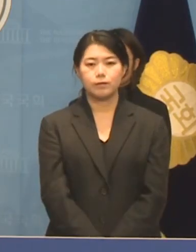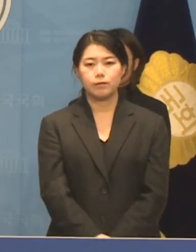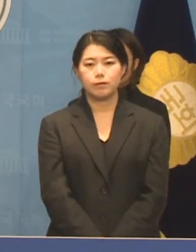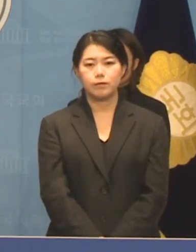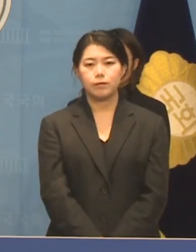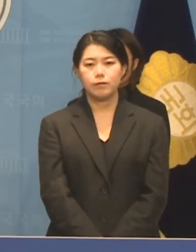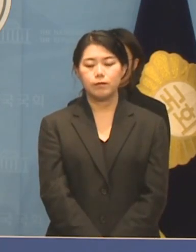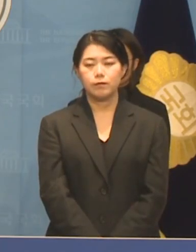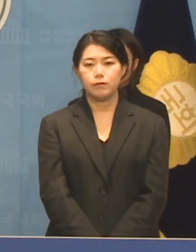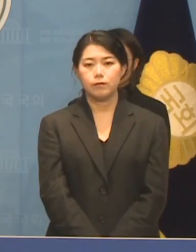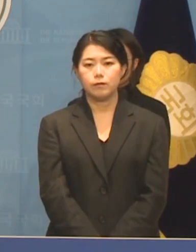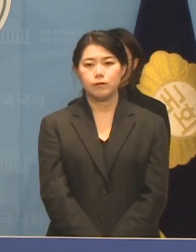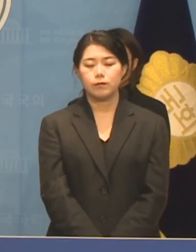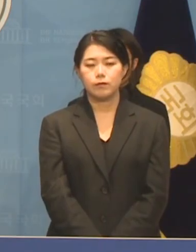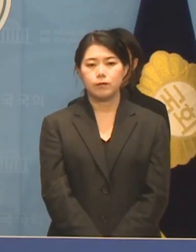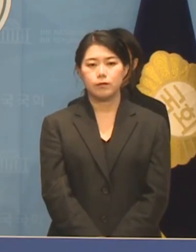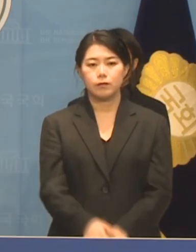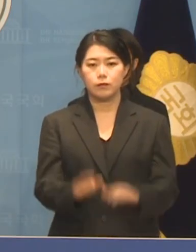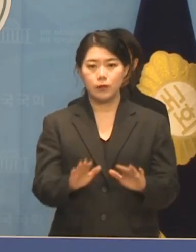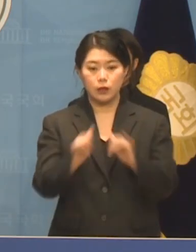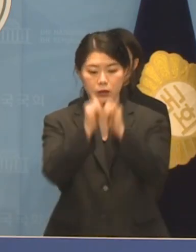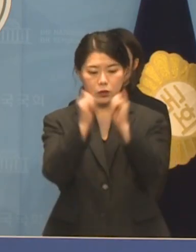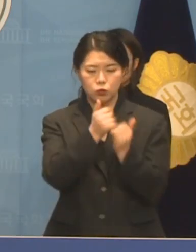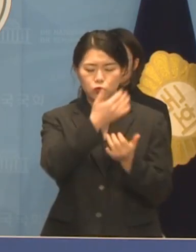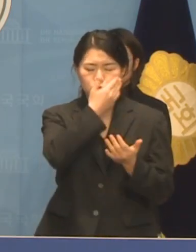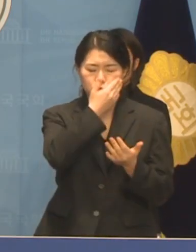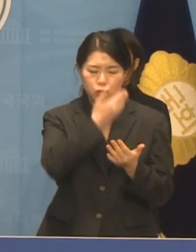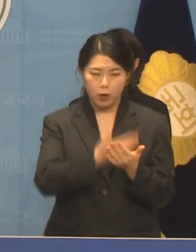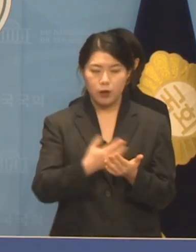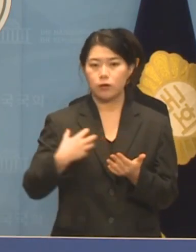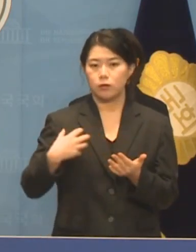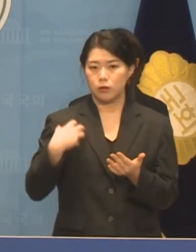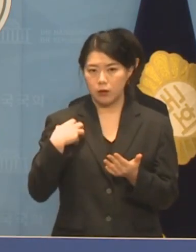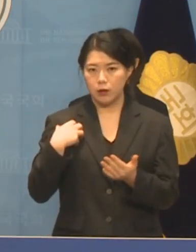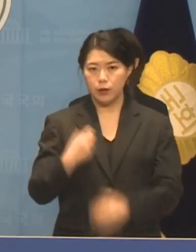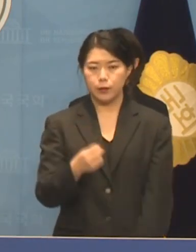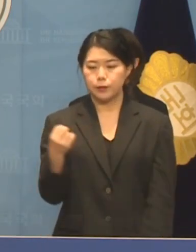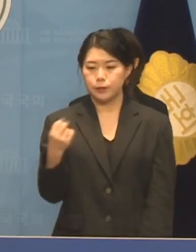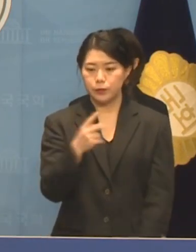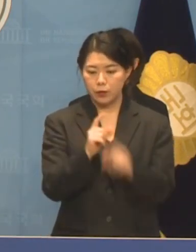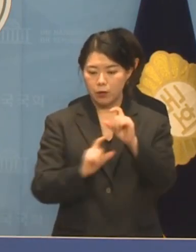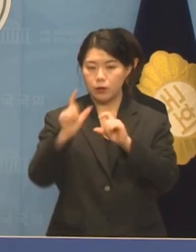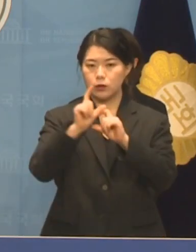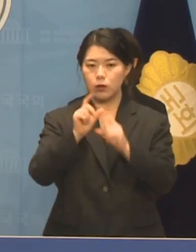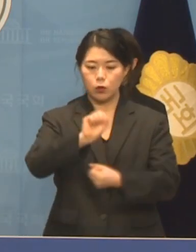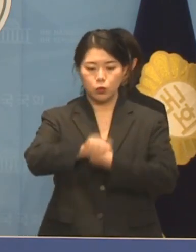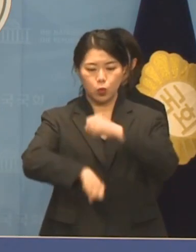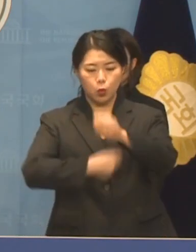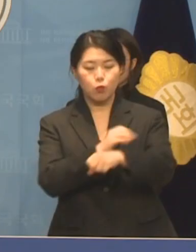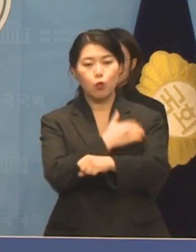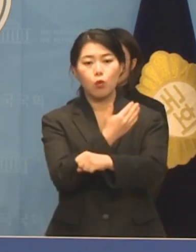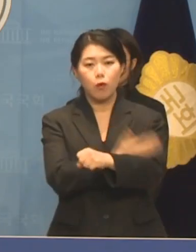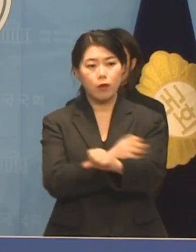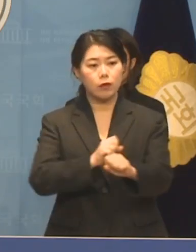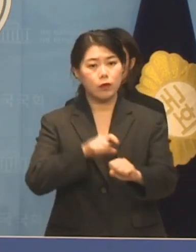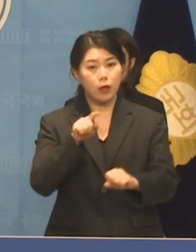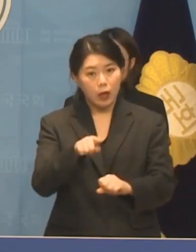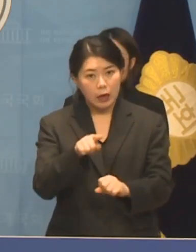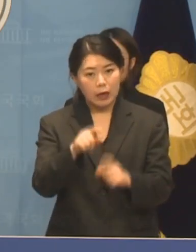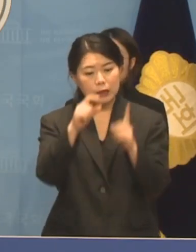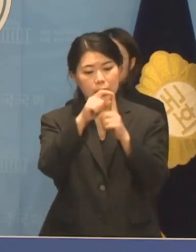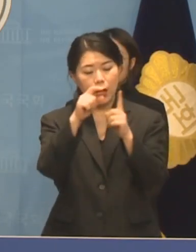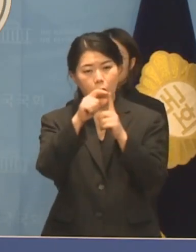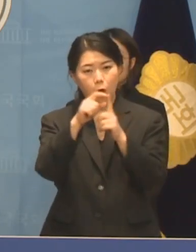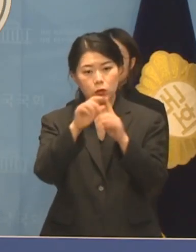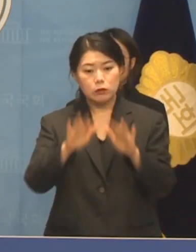이제 우리 사회의 중요한 한 역할, 더욱이 동물권이란 말이 사회에 자리 잡은